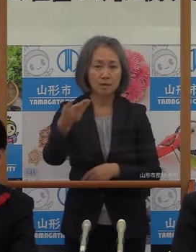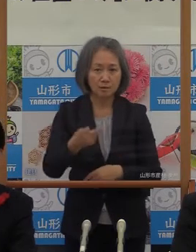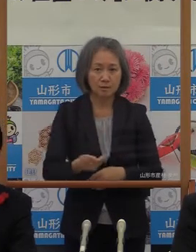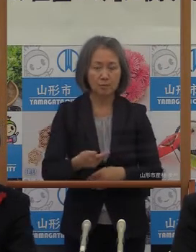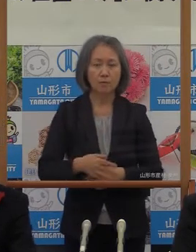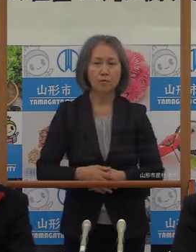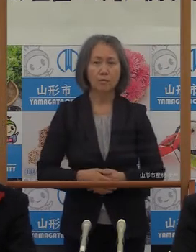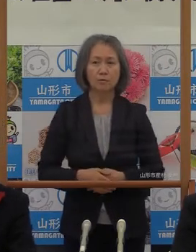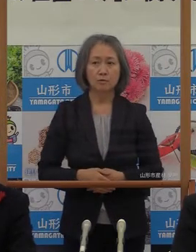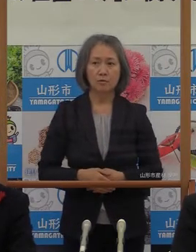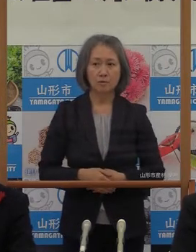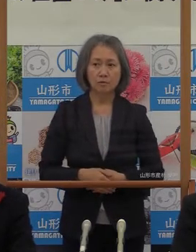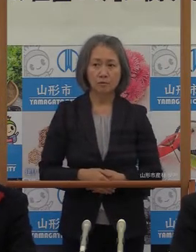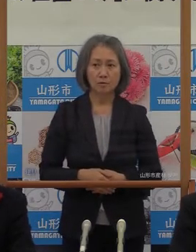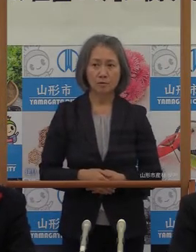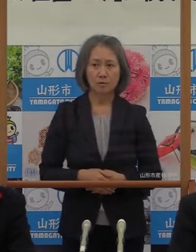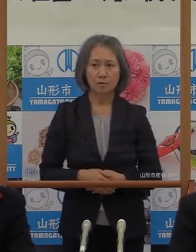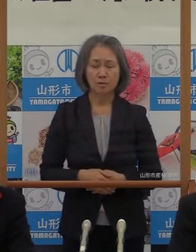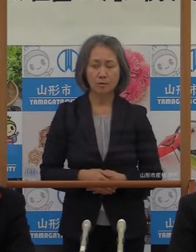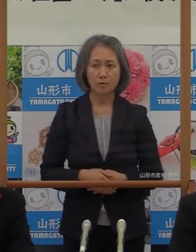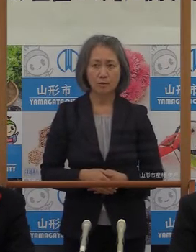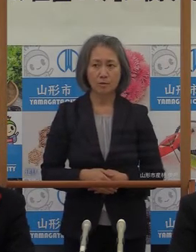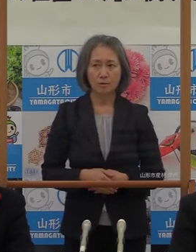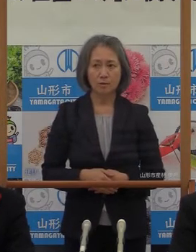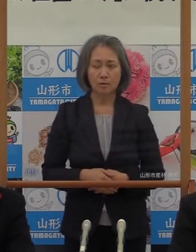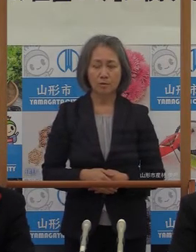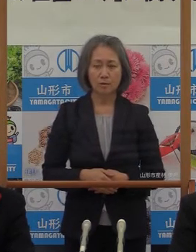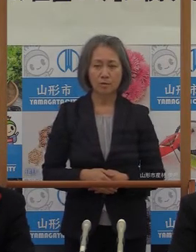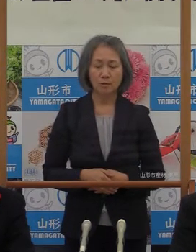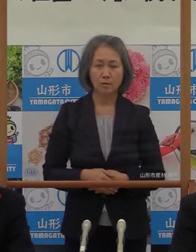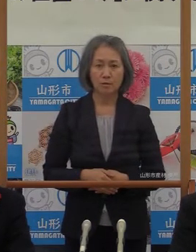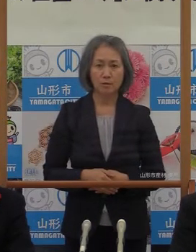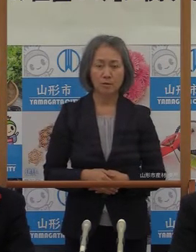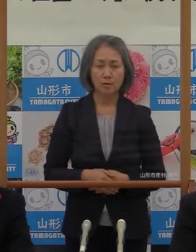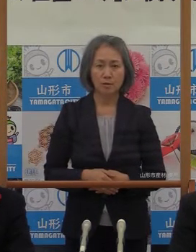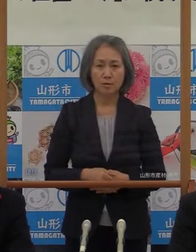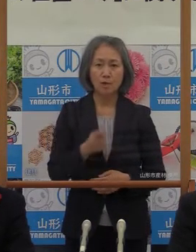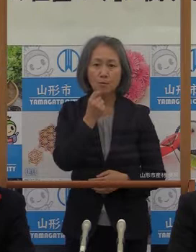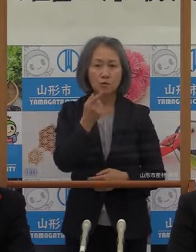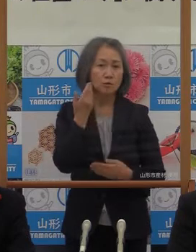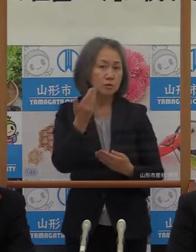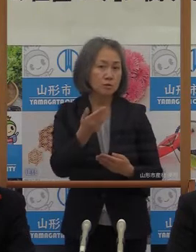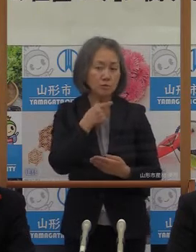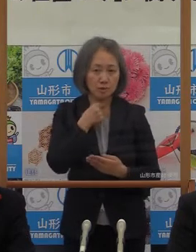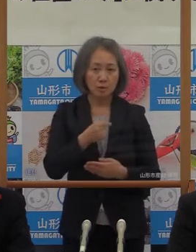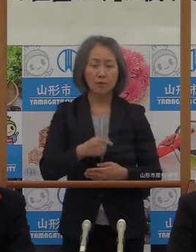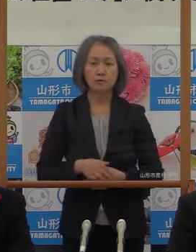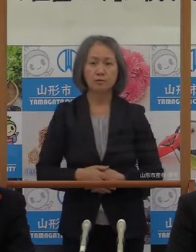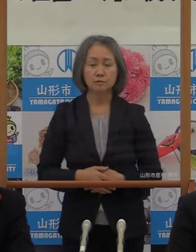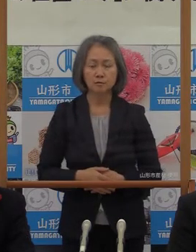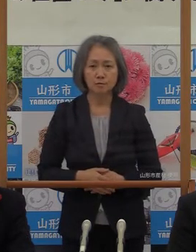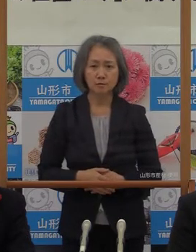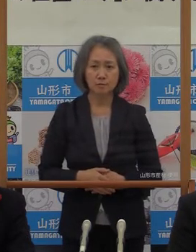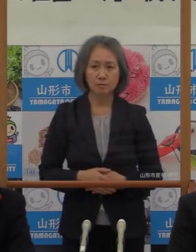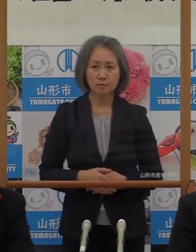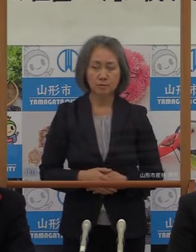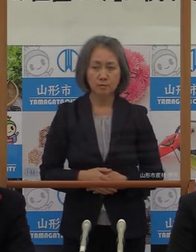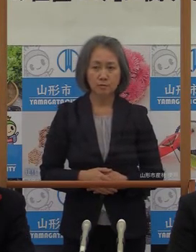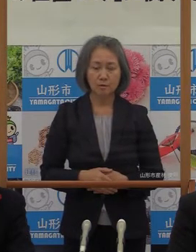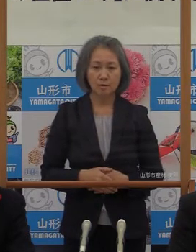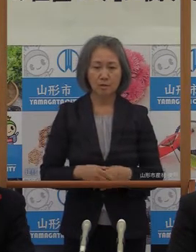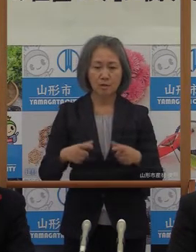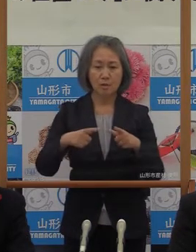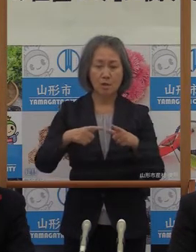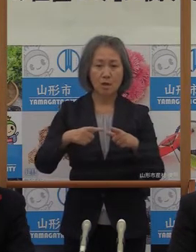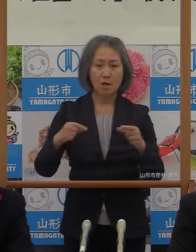すみません、毎日新聞の近藤です。近藤です。ちょっと尋ね漏れしてしまったことがあるので一点伺いたいんですけれども、国の